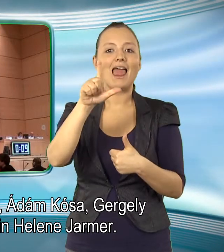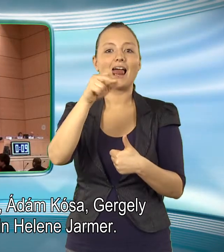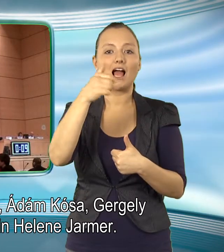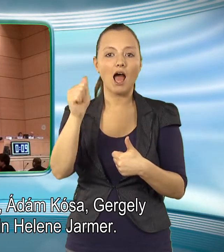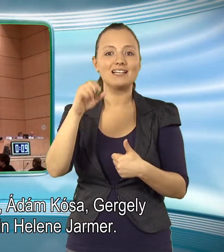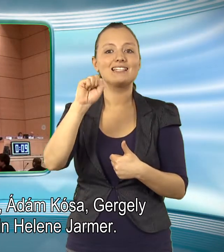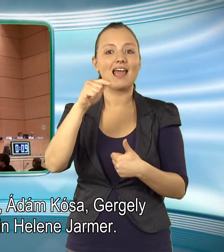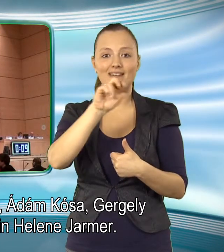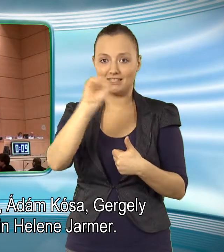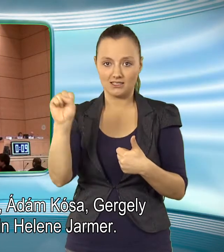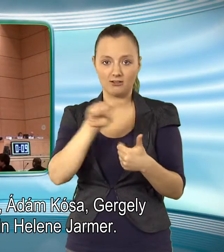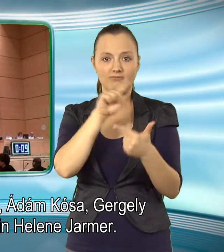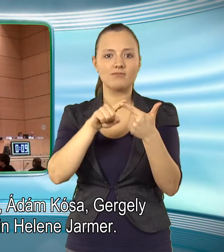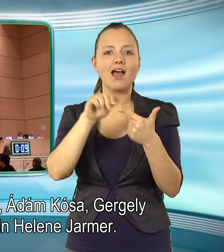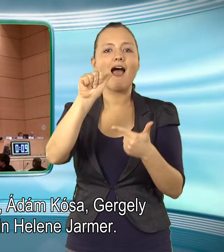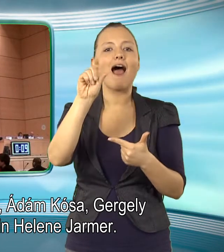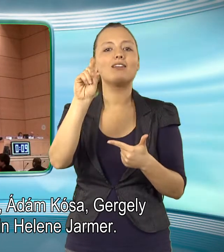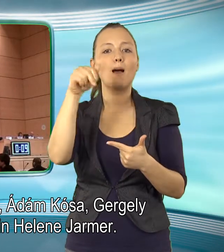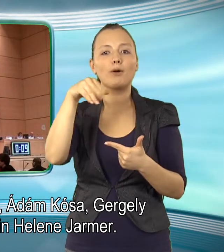Helga Stevens, Adam Kosa,